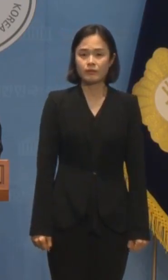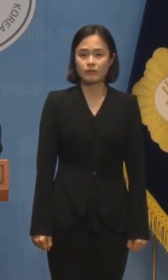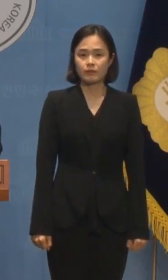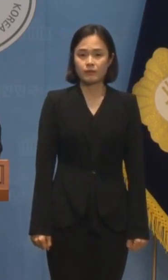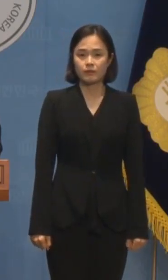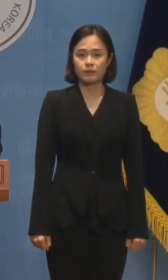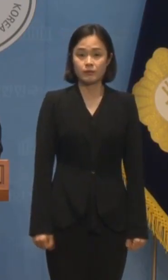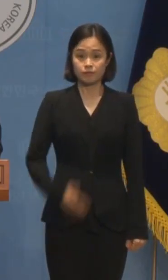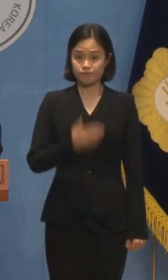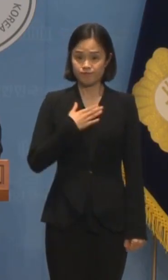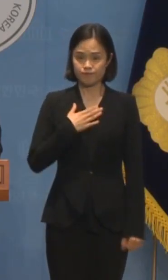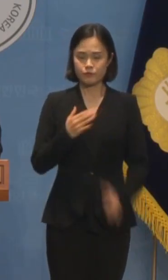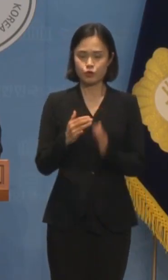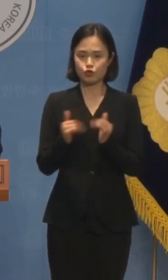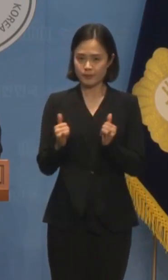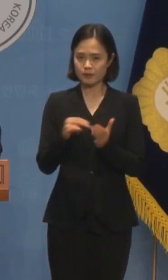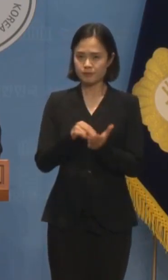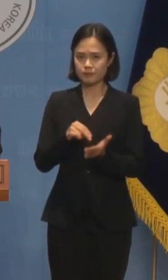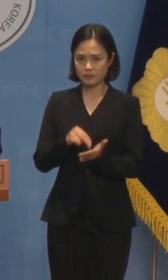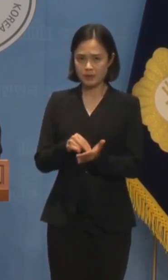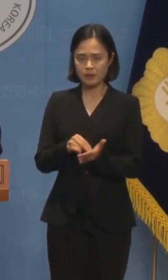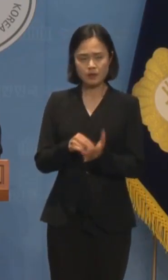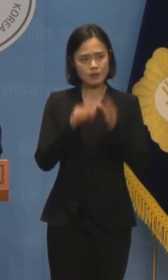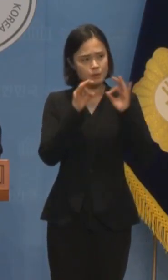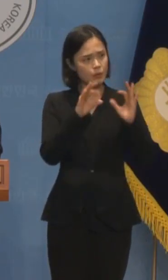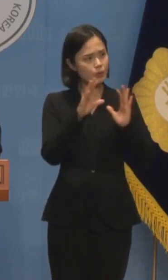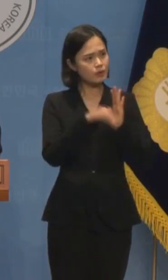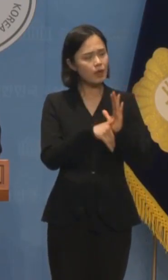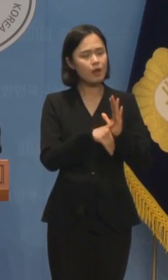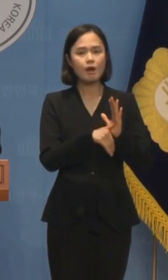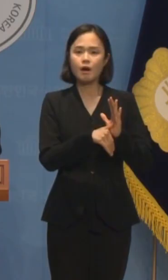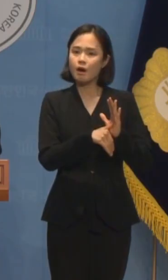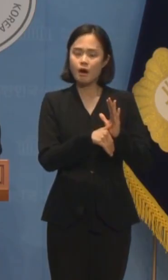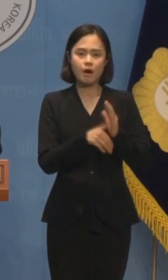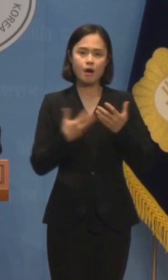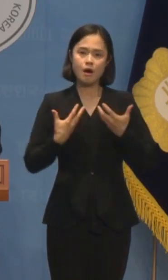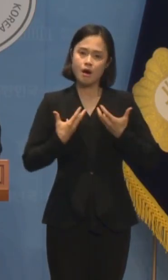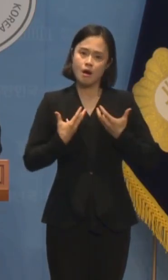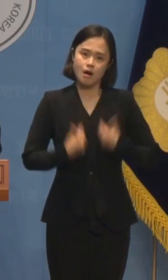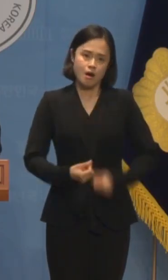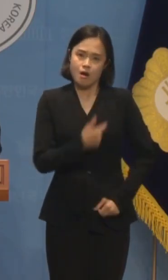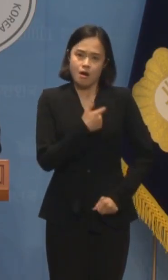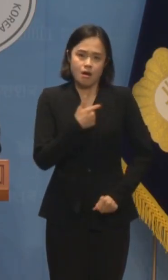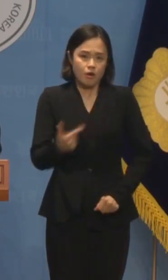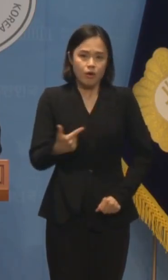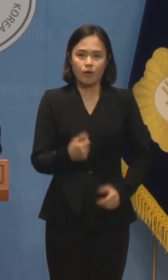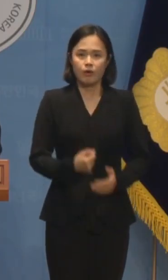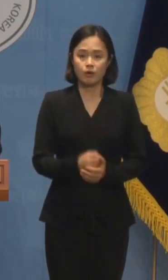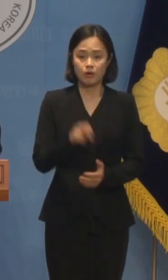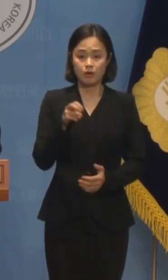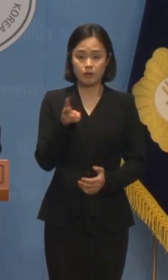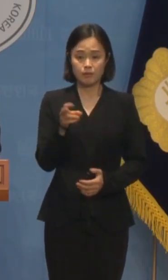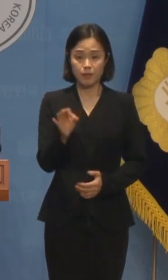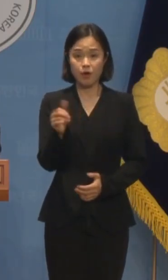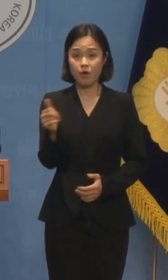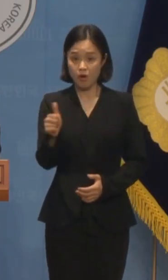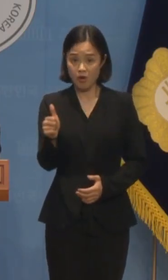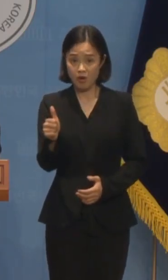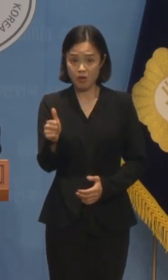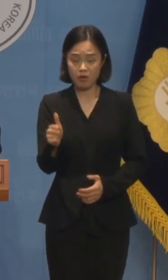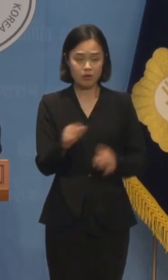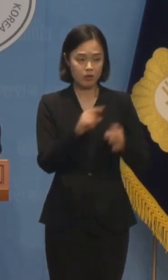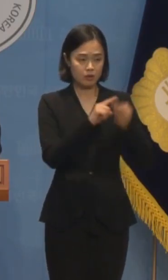저 역시 국민의 한 사람으로서 모멸감을 느낍니다. 녹취에서 명태균 씨는 김건희